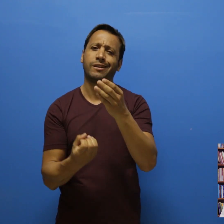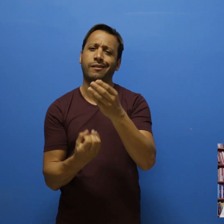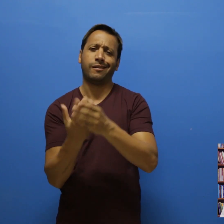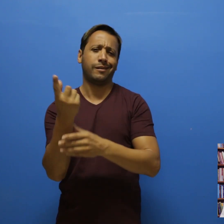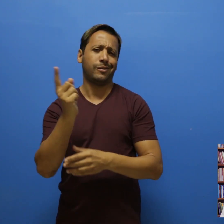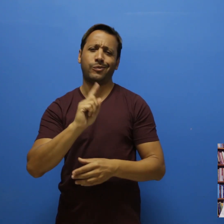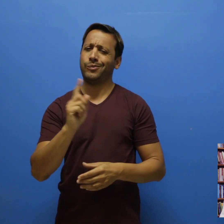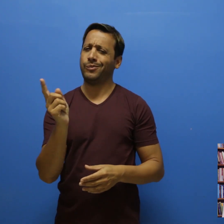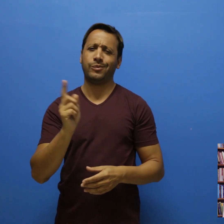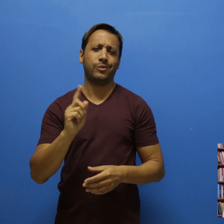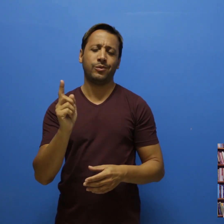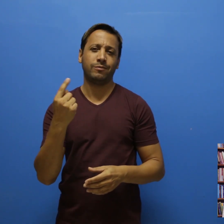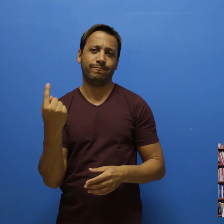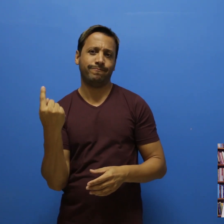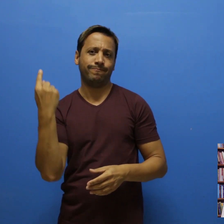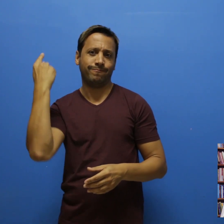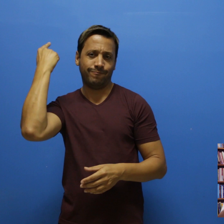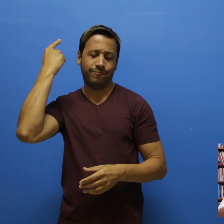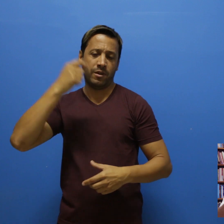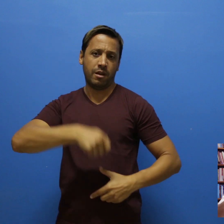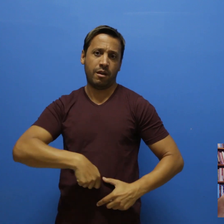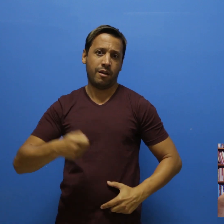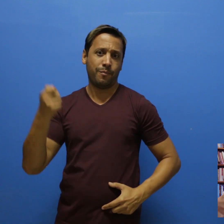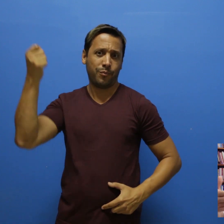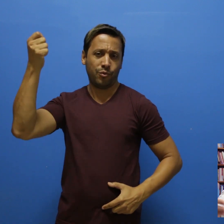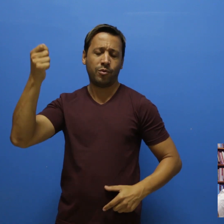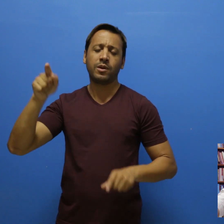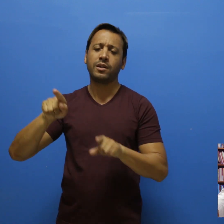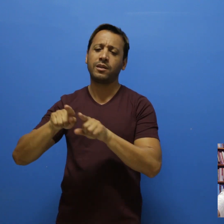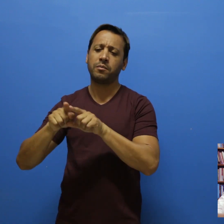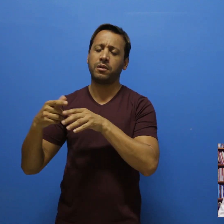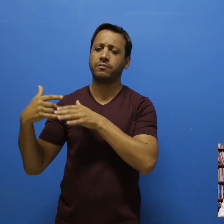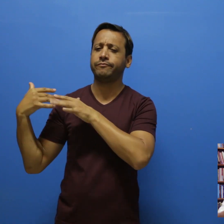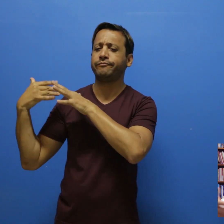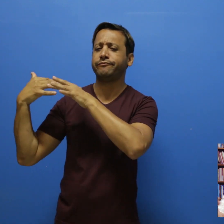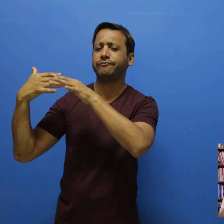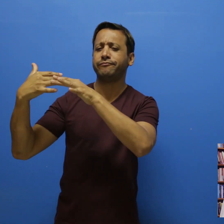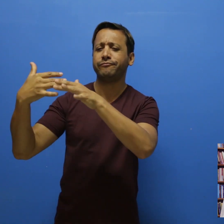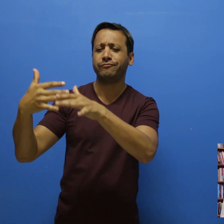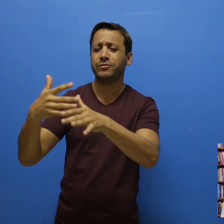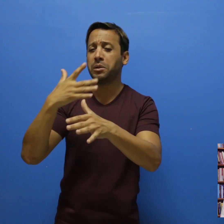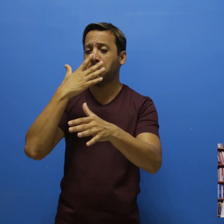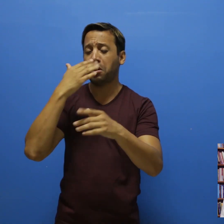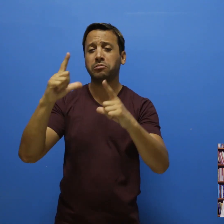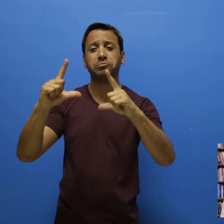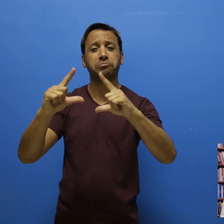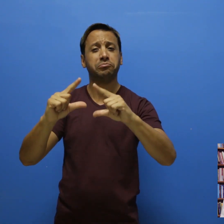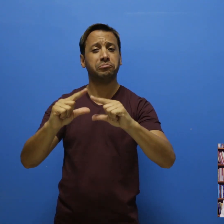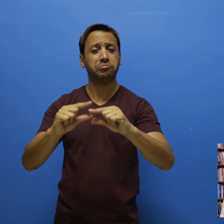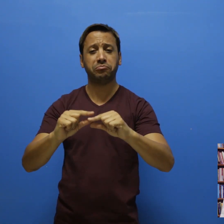momento da proclamação e que vem sendo na verdade desconstituída continuamente ao longo